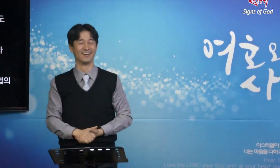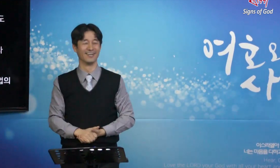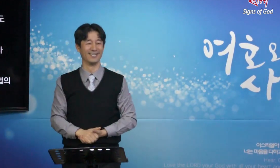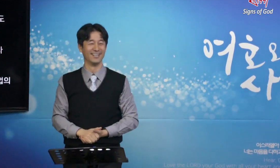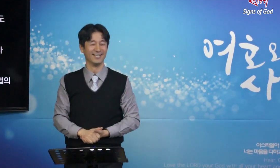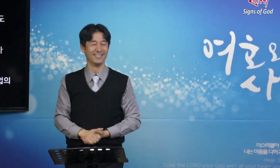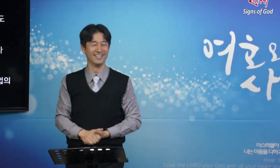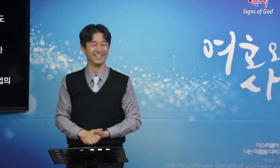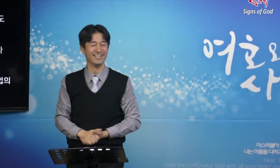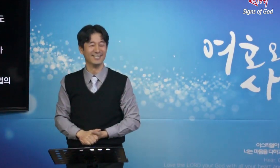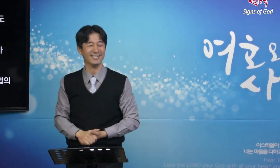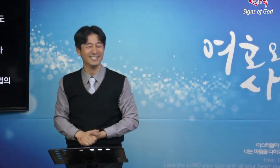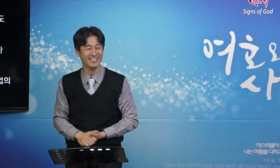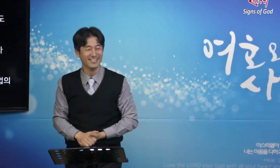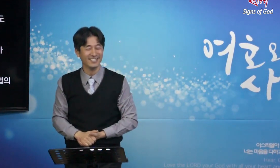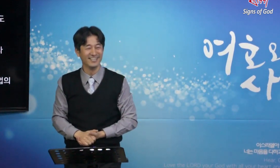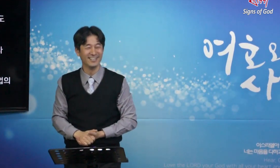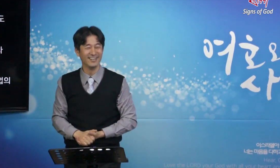정말 좋을 것 같아요.